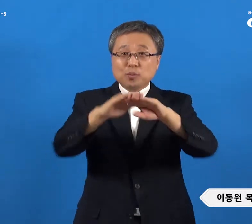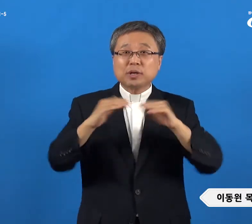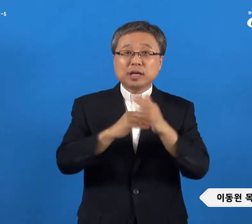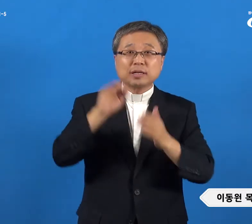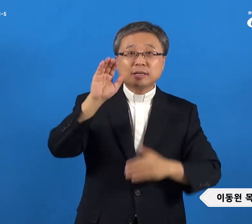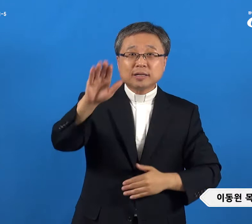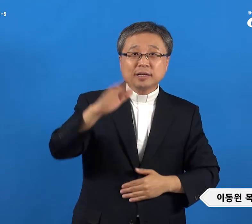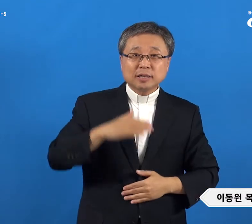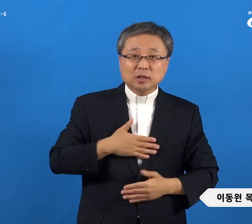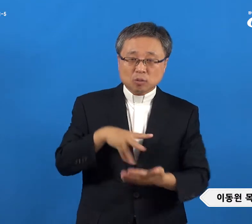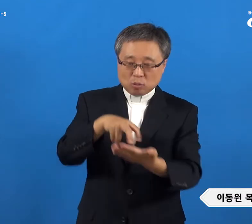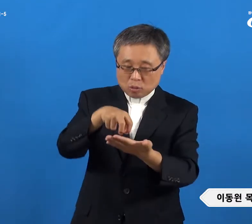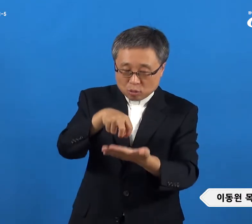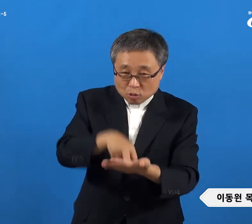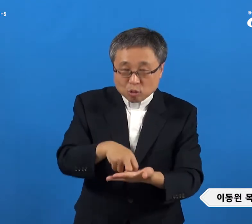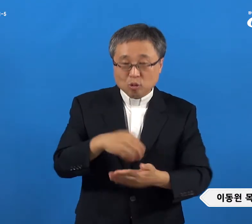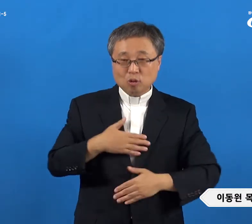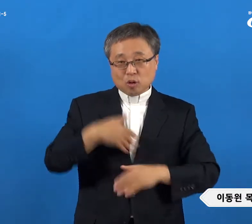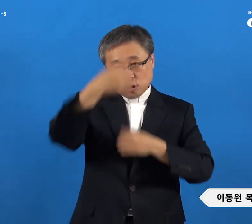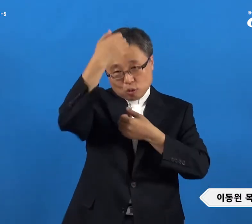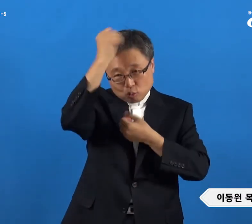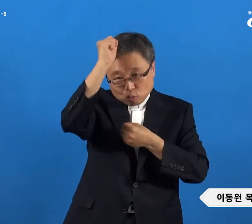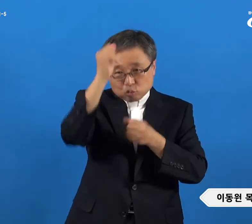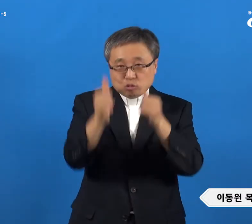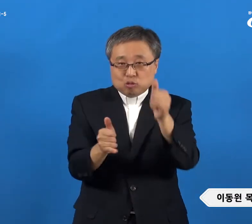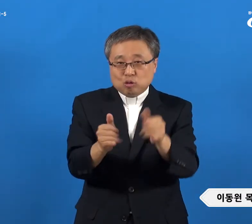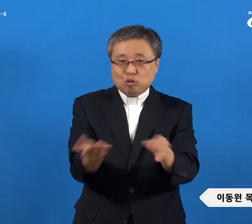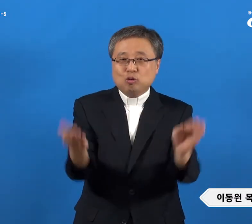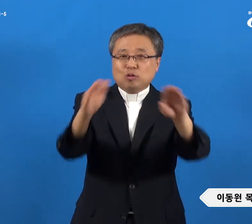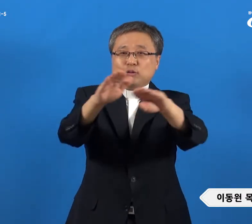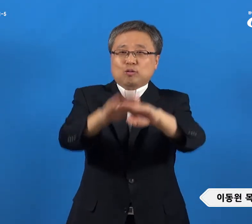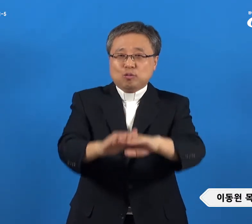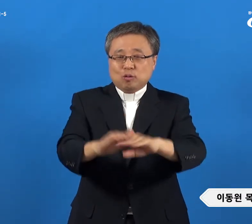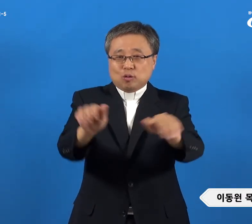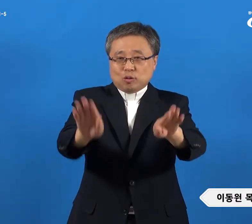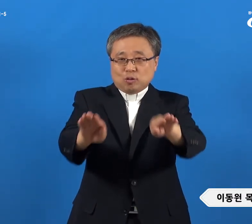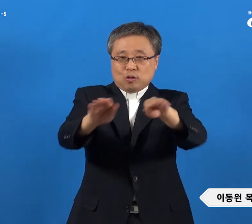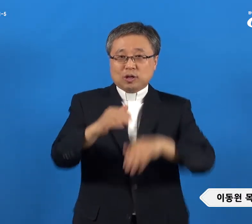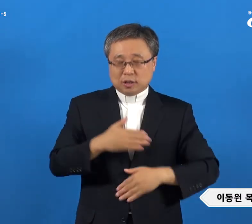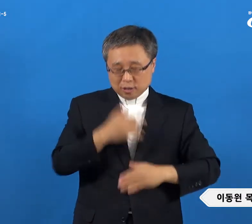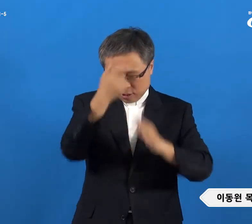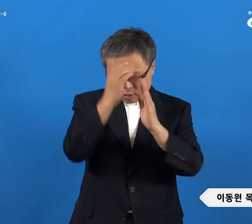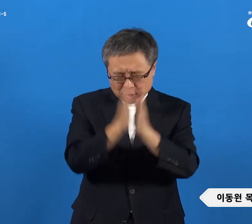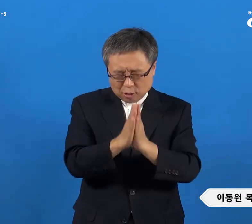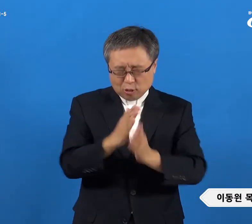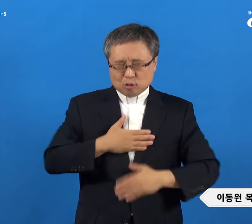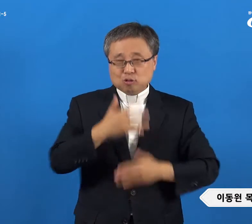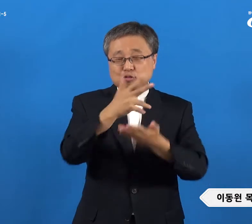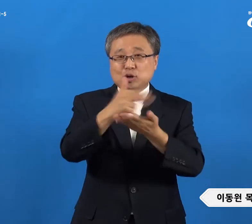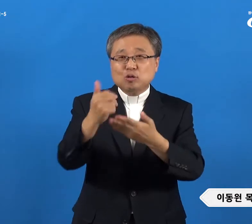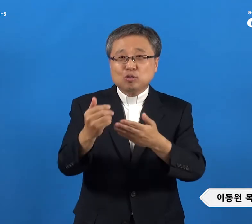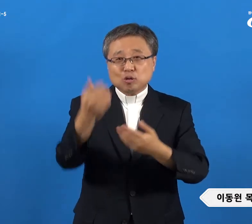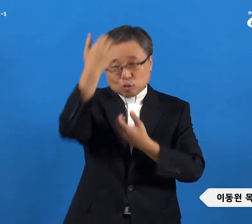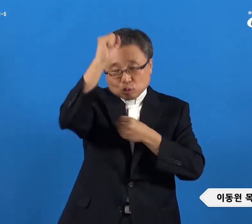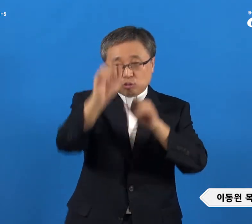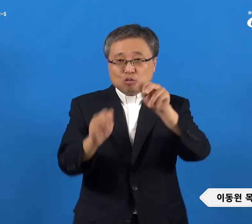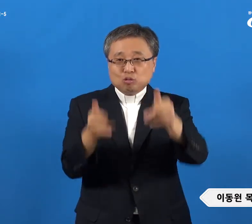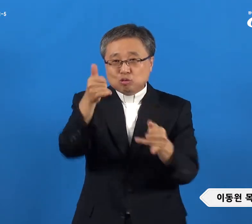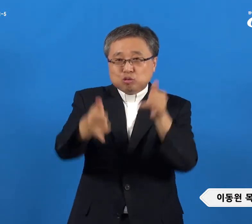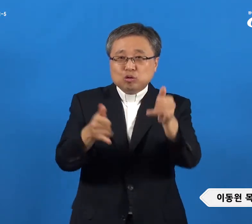제단 앞에 무릎 꿇고 구두를 올려놓고 이렇게 기도했다고 합니다. 주님, 구두부터 나왔으니 이제 구두의 주인이